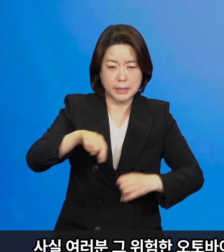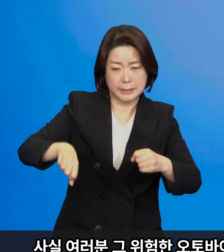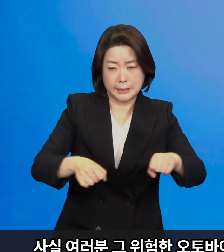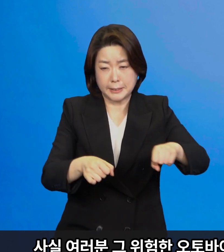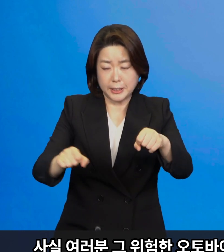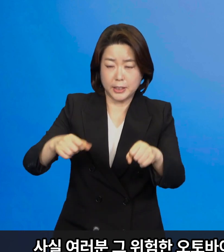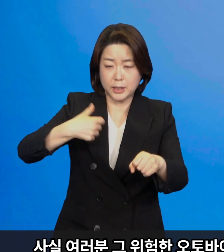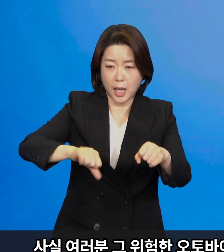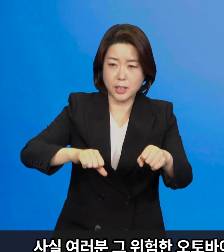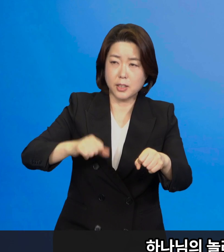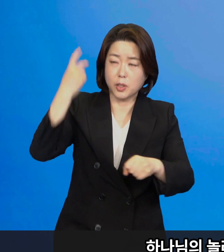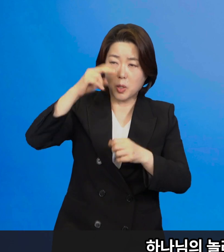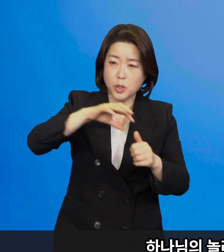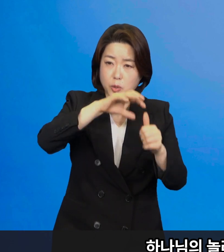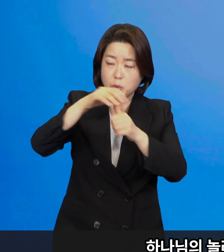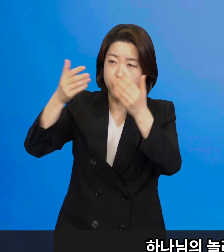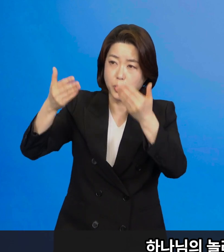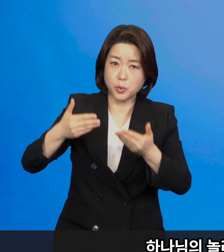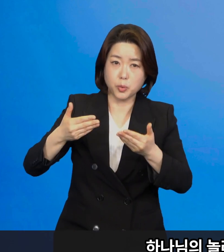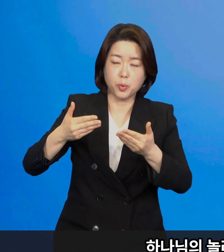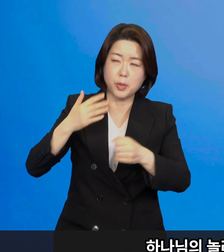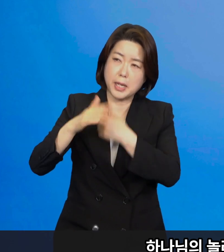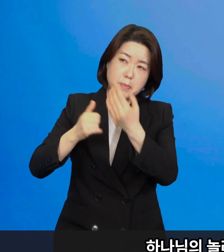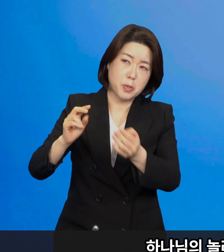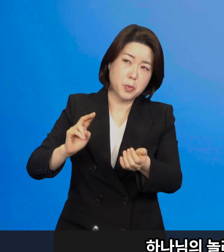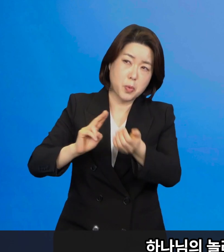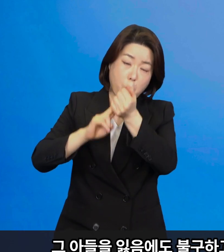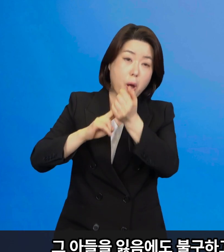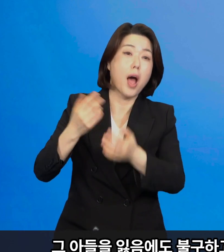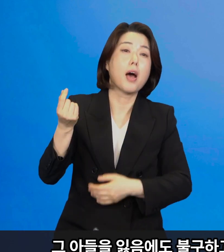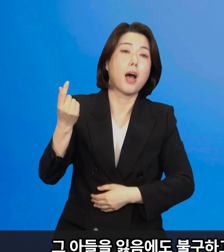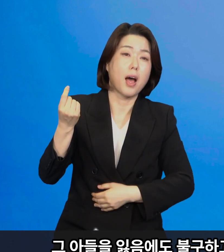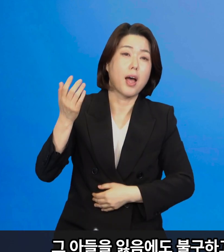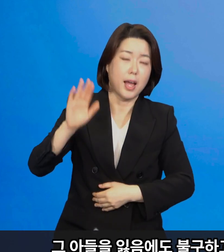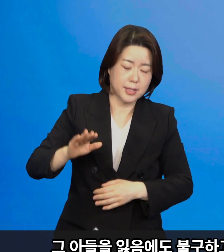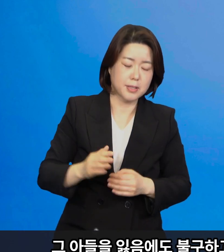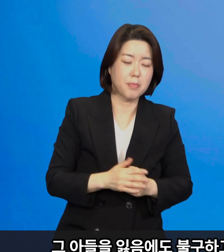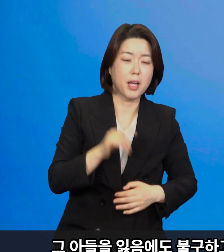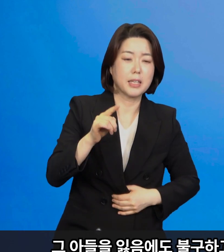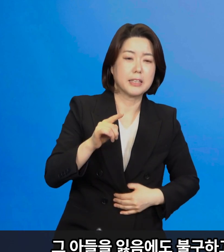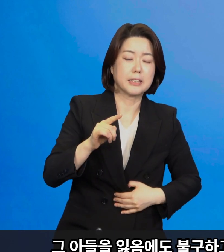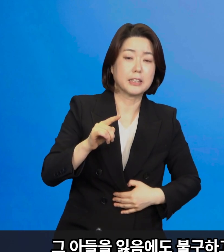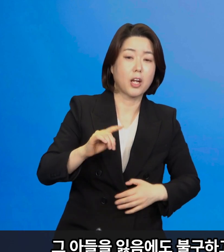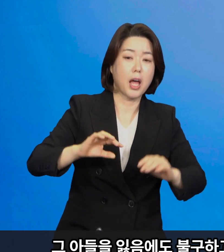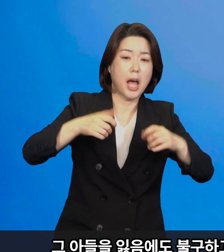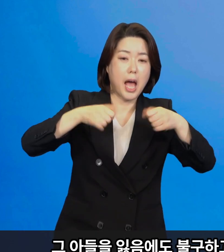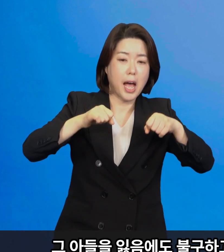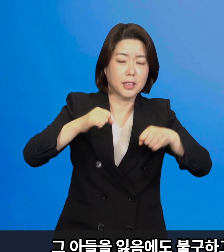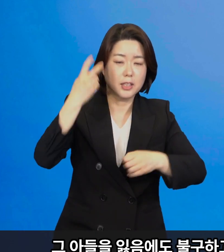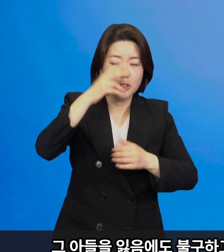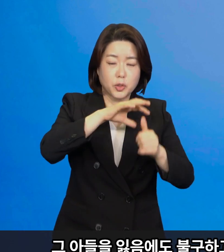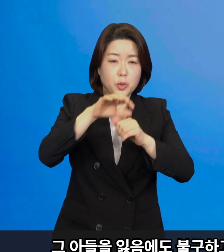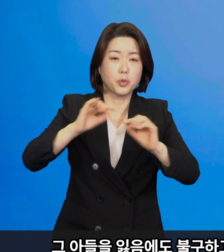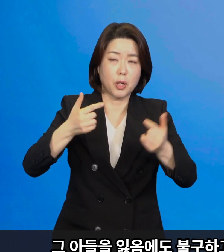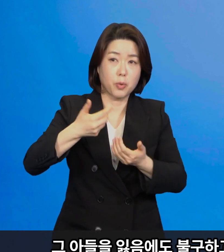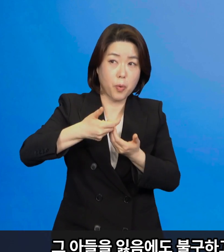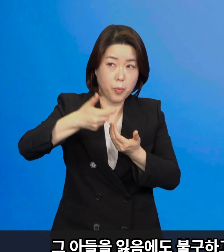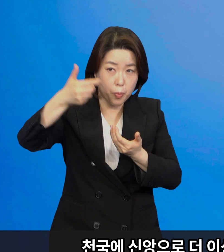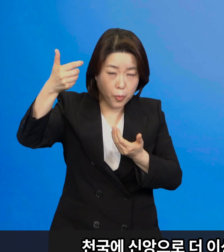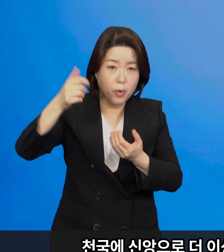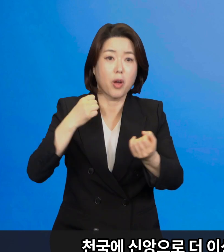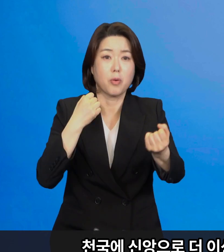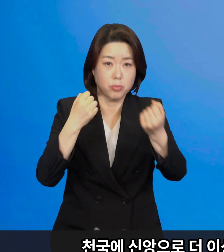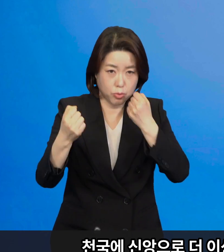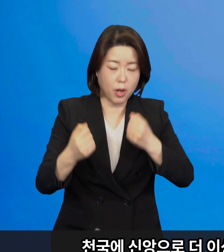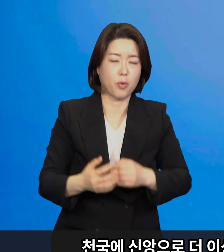아들을 지켜주신 것도 하나님의 놀라운 기적이지만 그 아들을 잃음에도 불구하고 그 신앙으로, 부활의